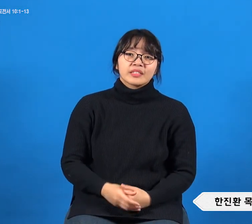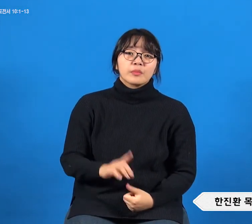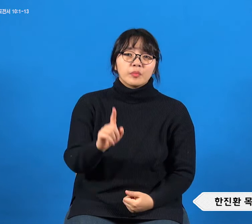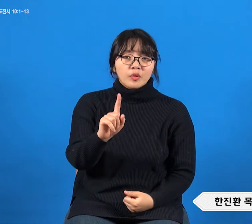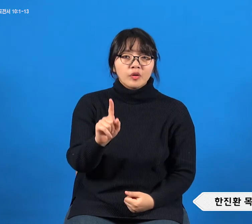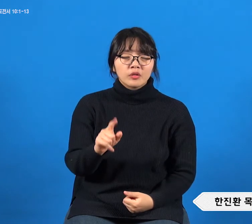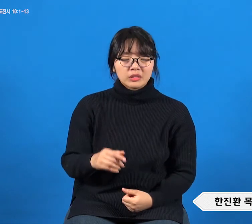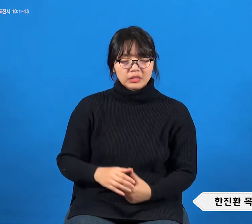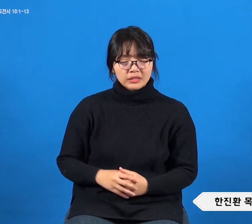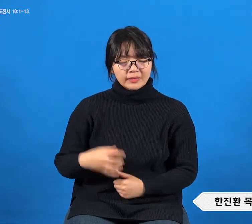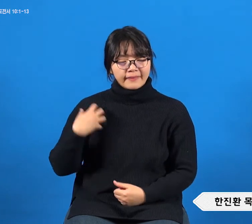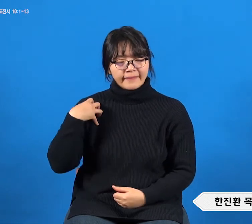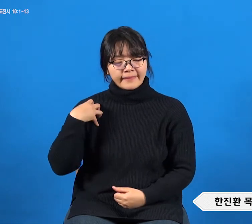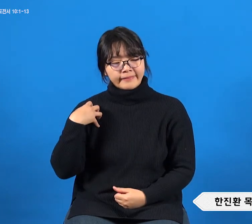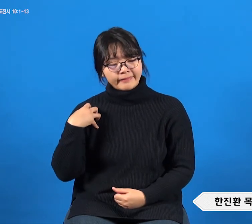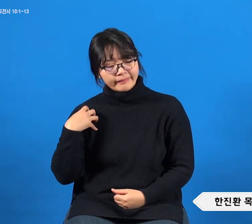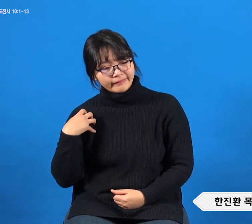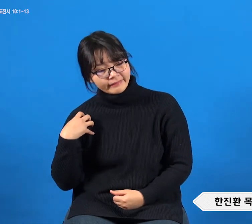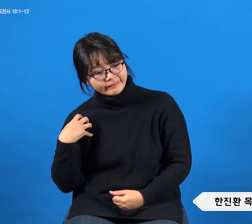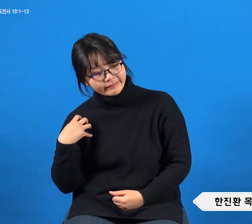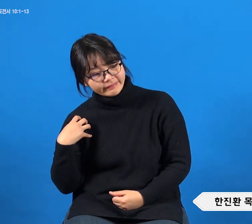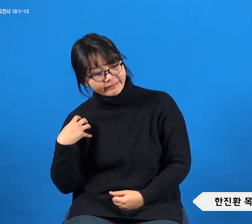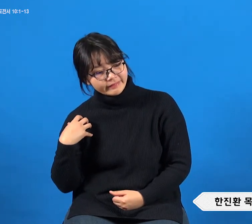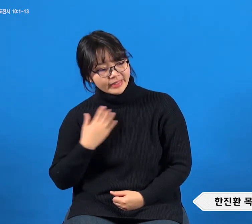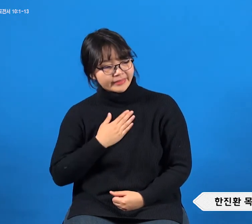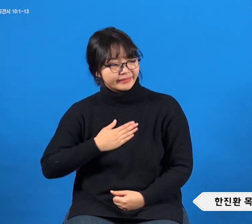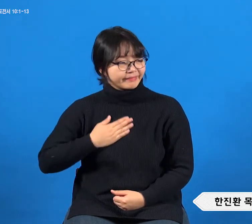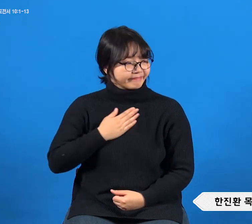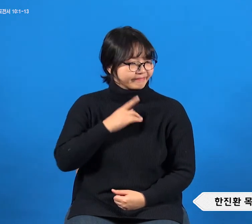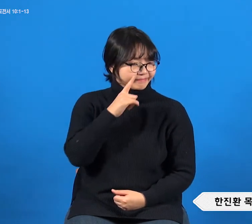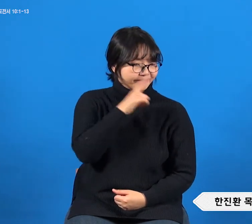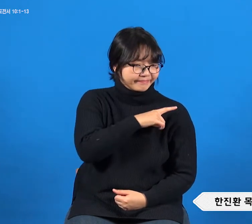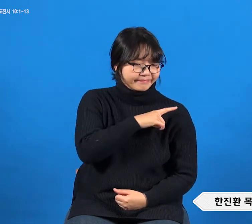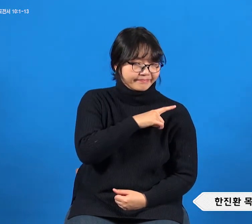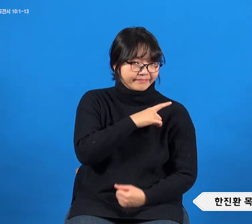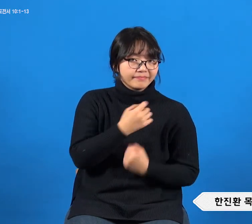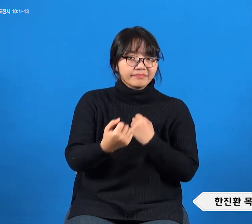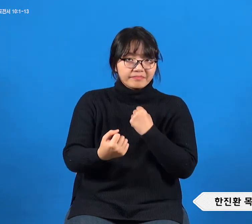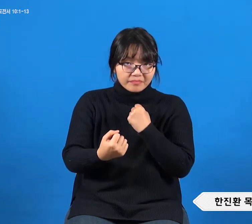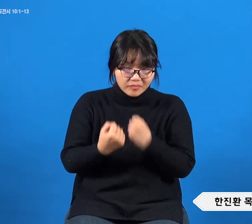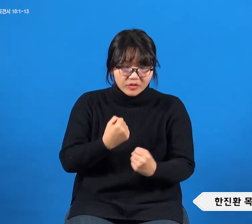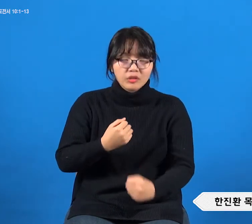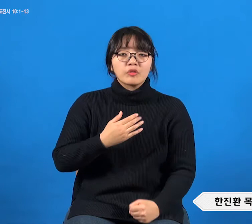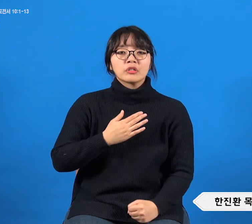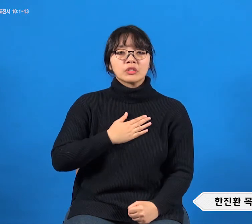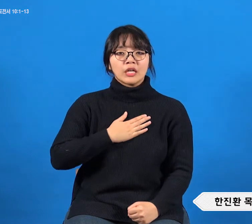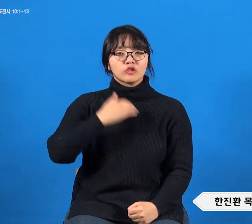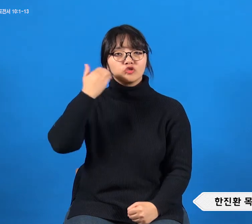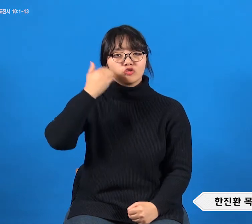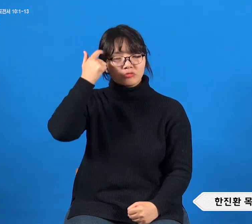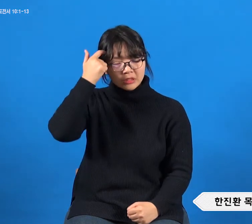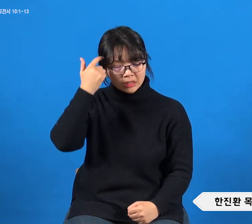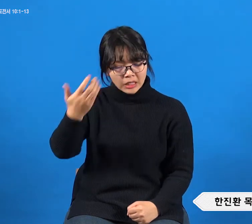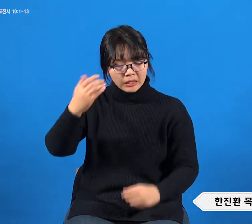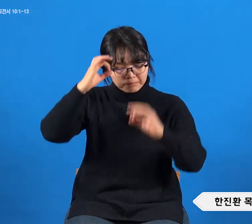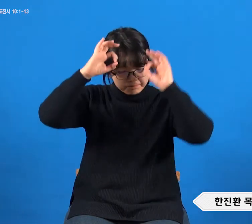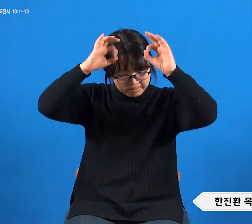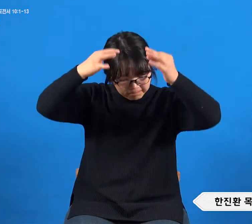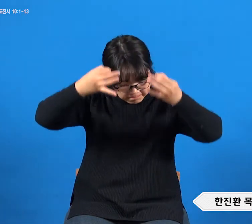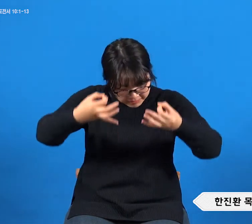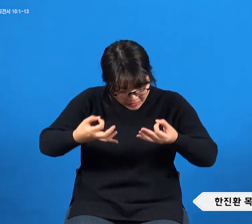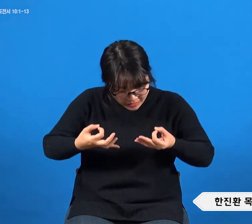아무리 부담스러워도 내가 어떤 존재인지 내 실체를 똑바로 바라보는 것을 게을리하면 안